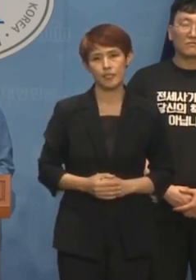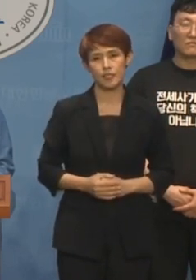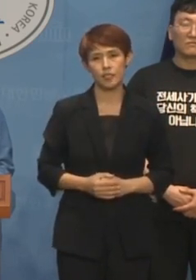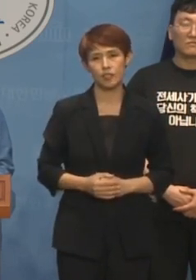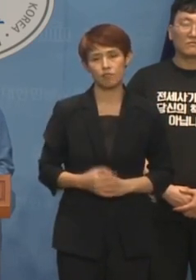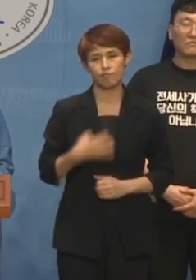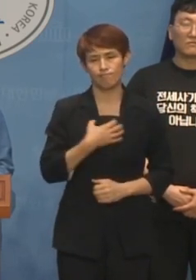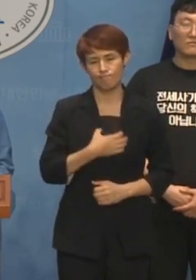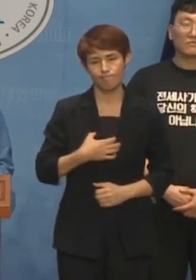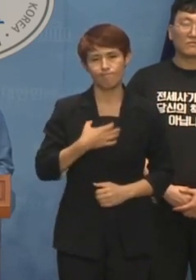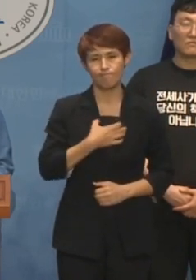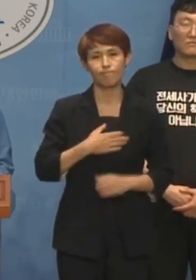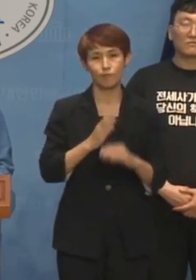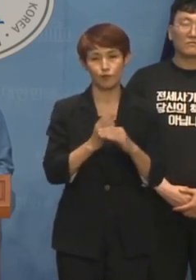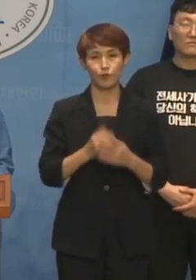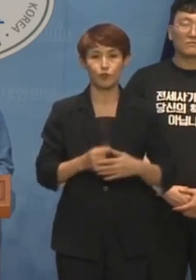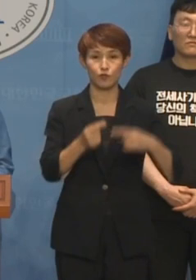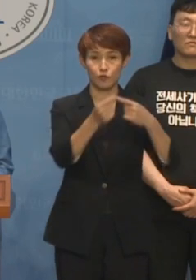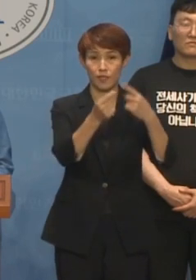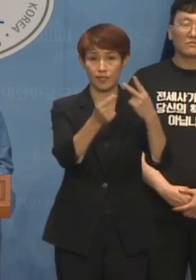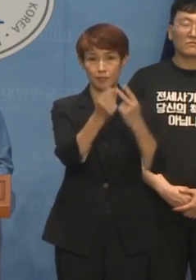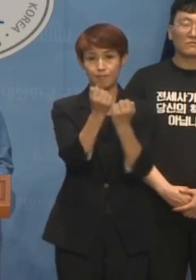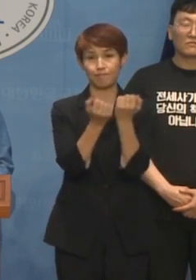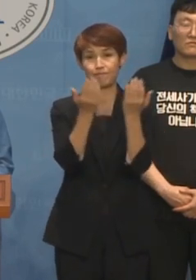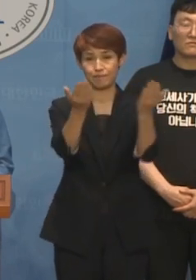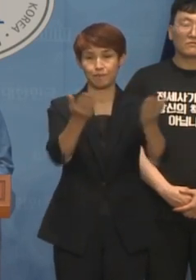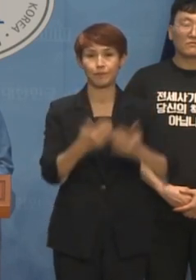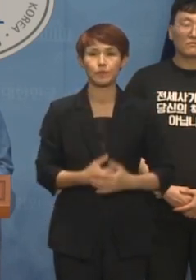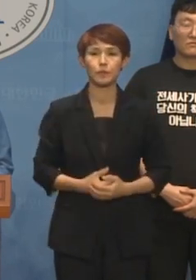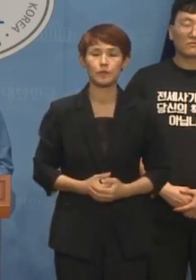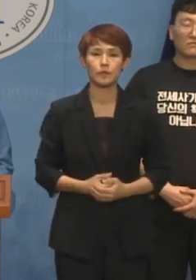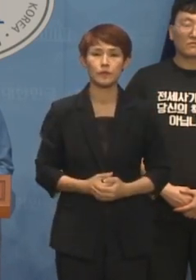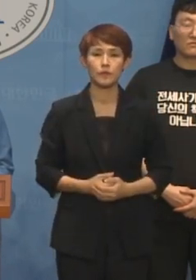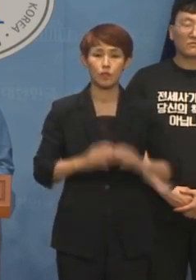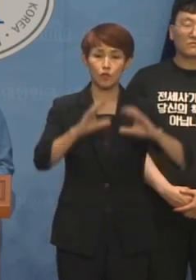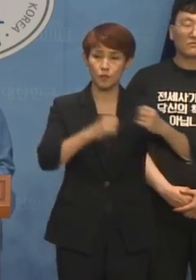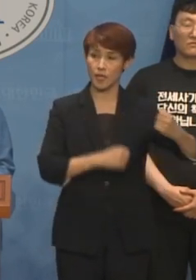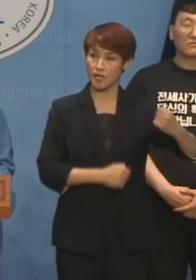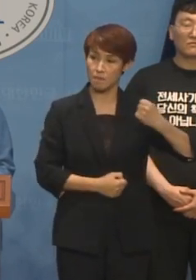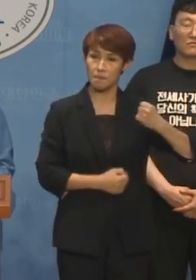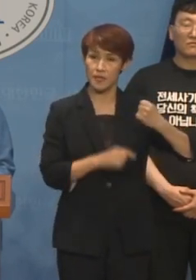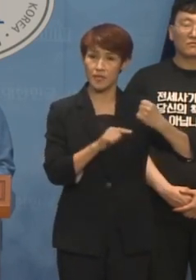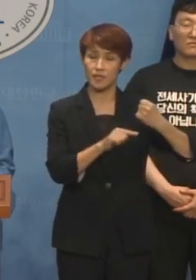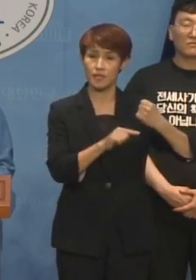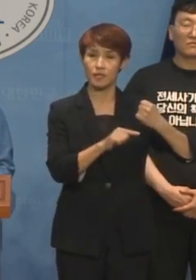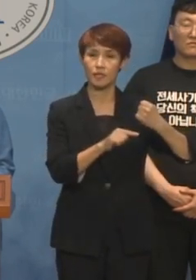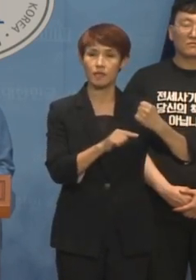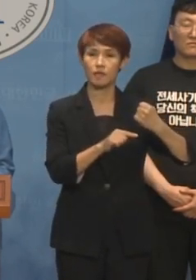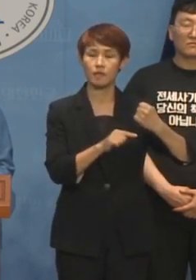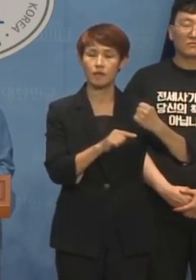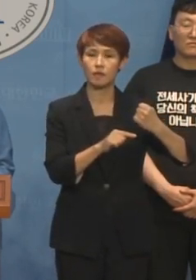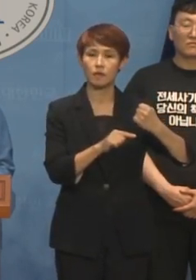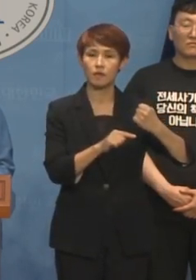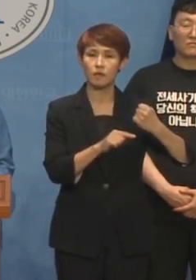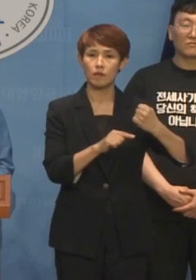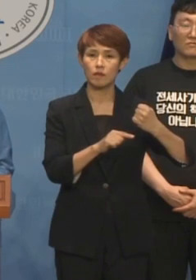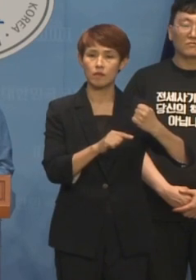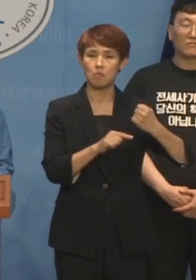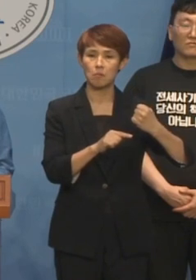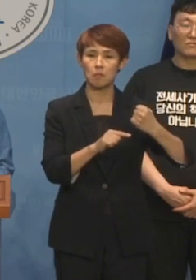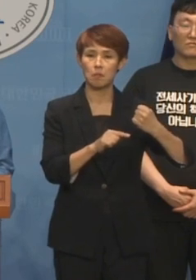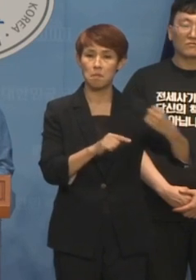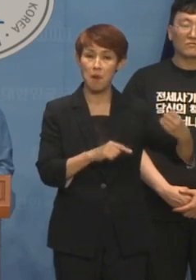하지 않을 수 없습니다. 우선 두 가지만 먼저 말씀드리는데요. 우선 국민의힘이 지금 뭐